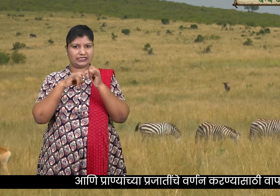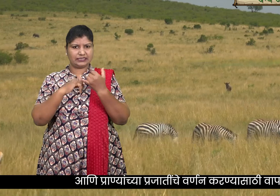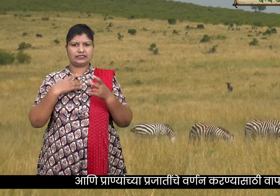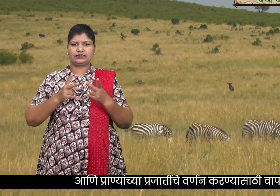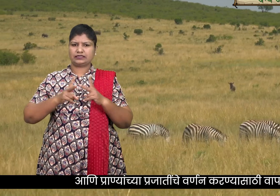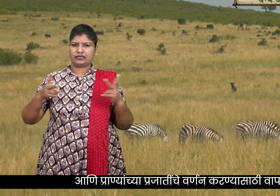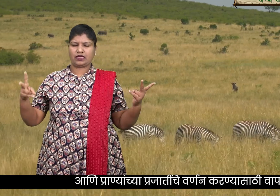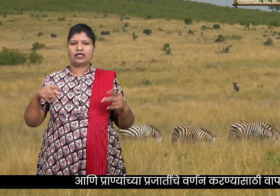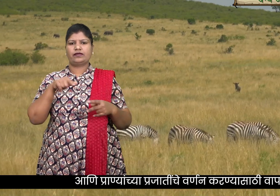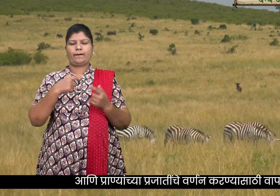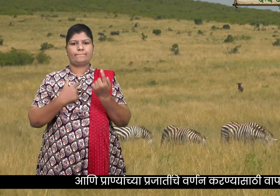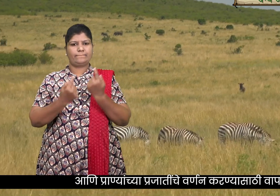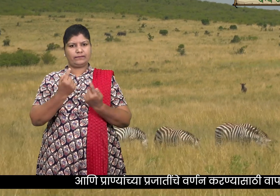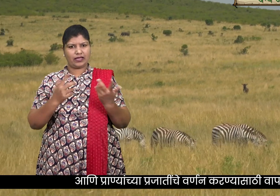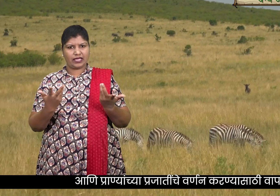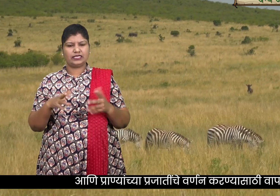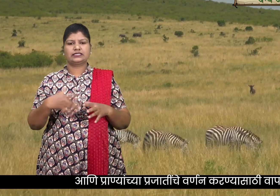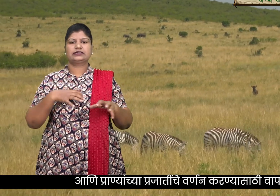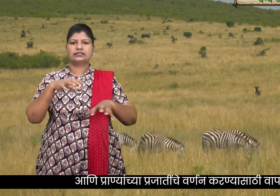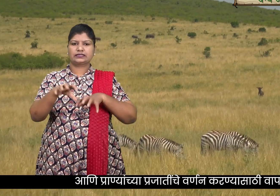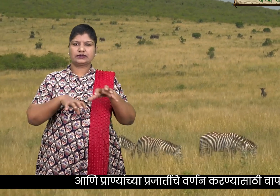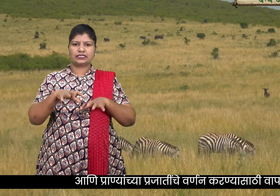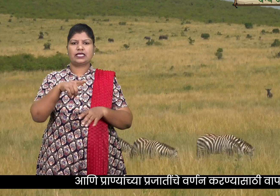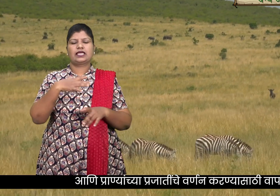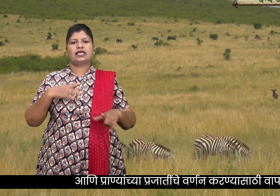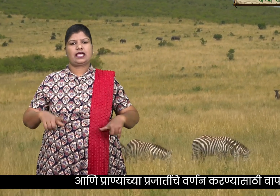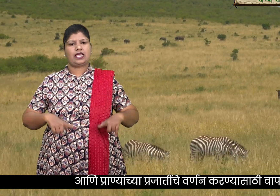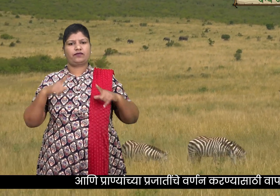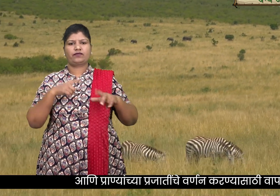आणि प्राण्यांच्या प्रजातींचे वर्णन करण्यासाठी वापरला जातो.